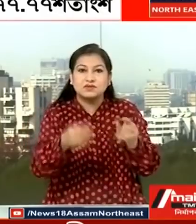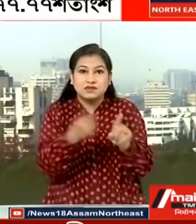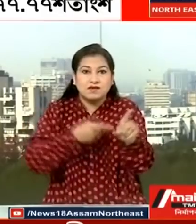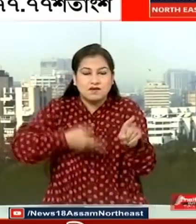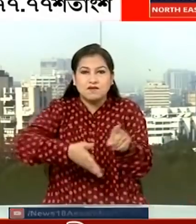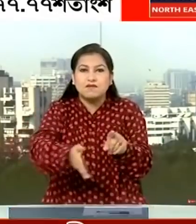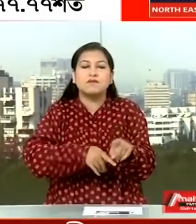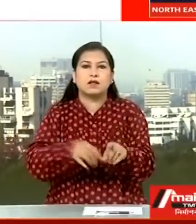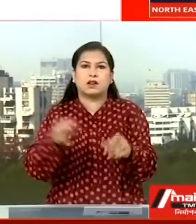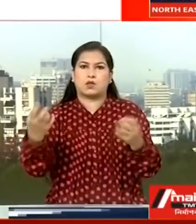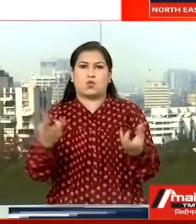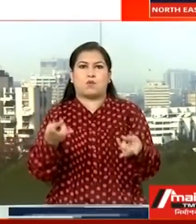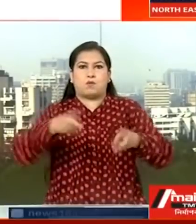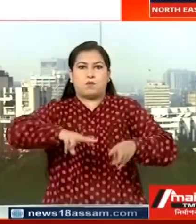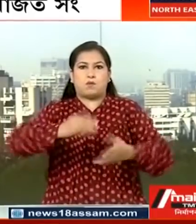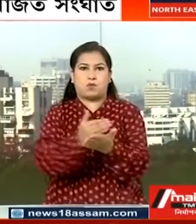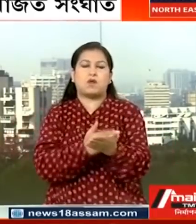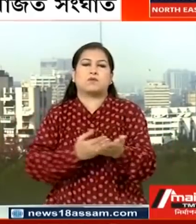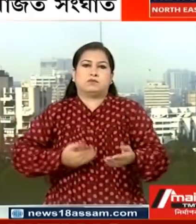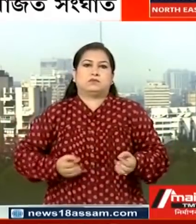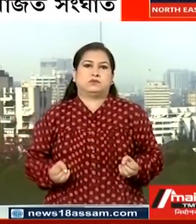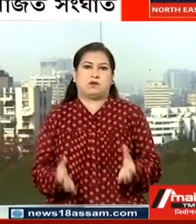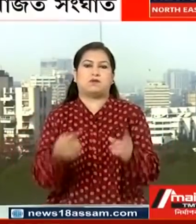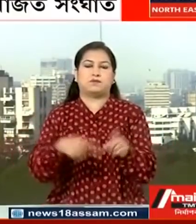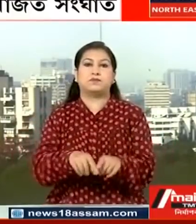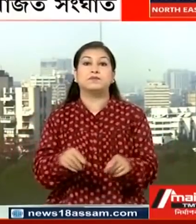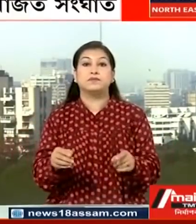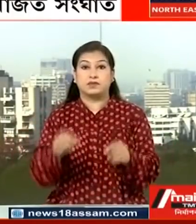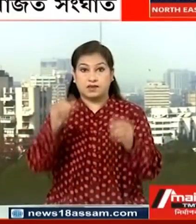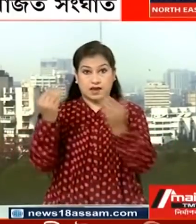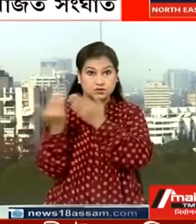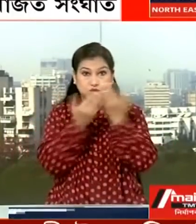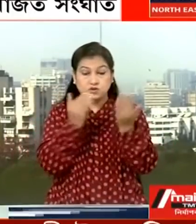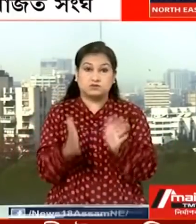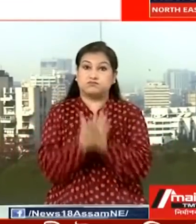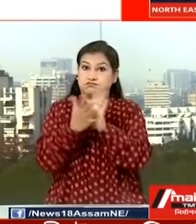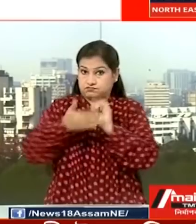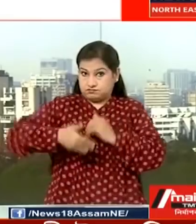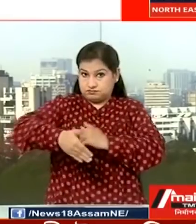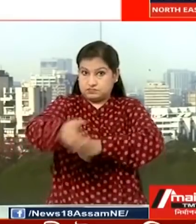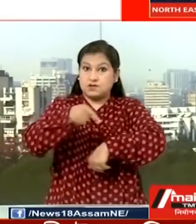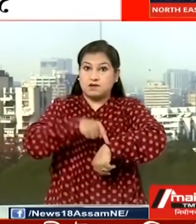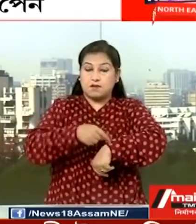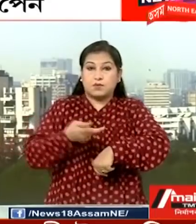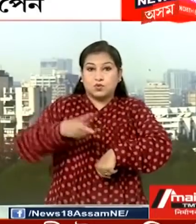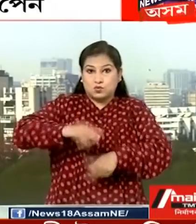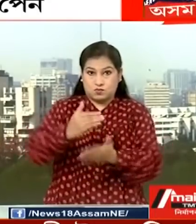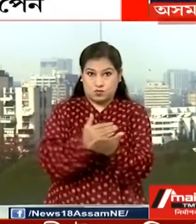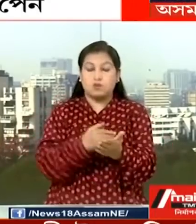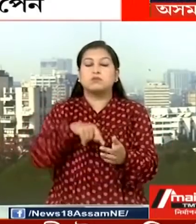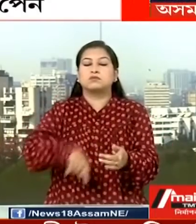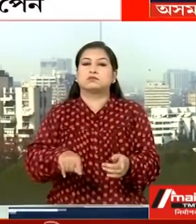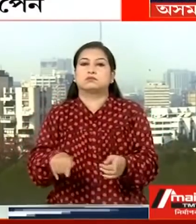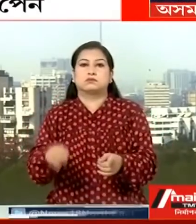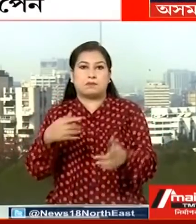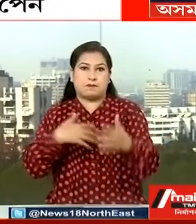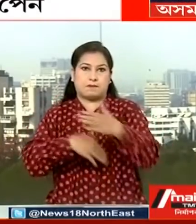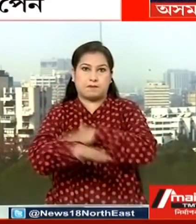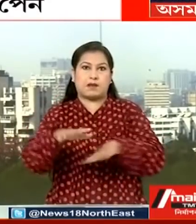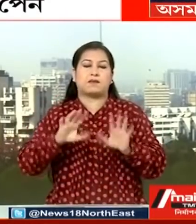एक कॉन्क्लेव को संबोधित करेंगे। शिक्षक पर्व के तहत शिक्षा मंत्रालय इस दो दिवसीय कॉन्क्लेव का आयोजन कर रहा